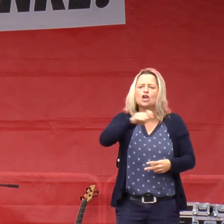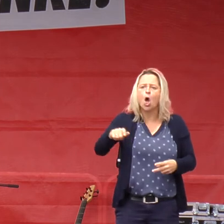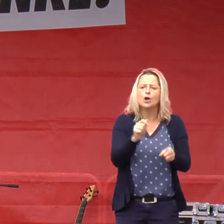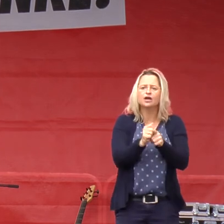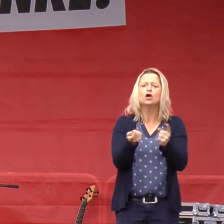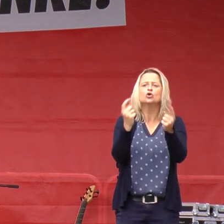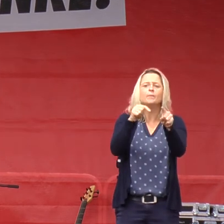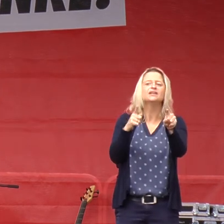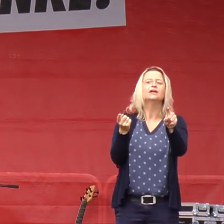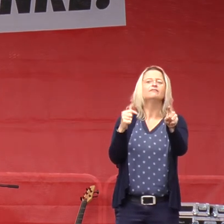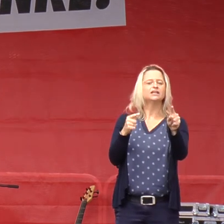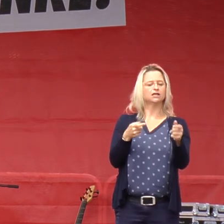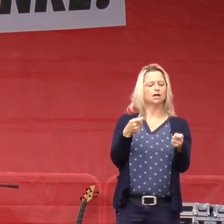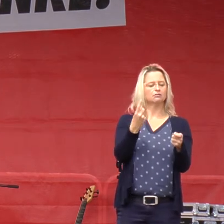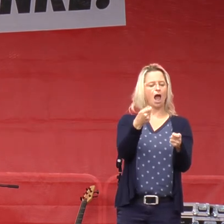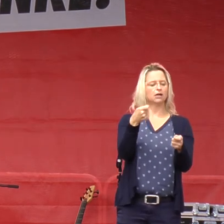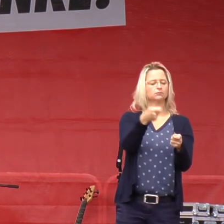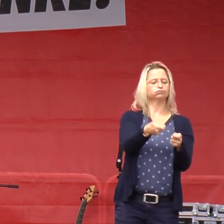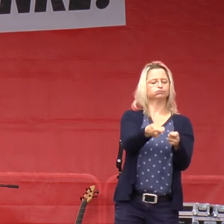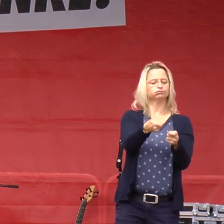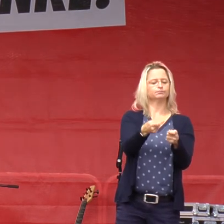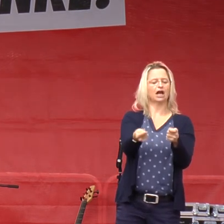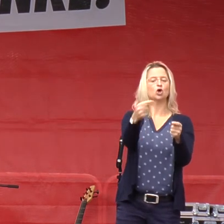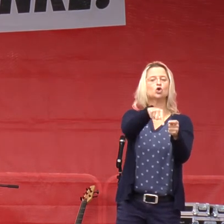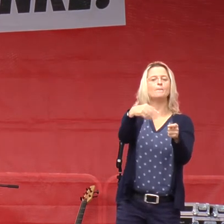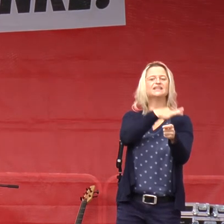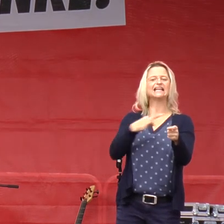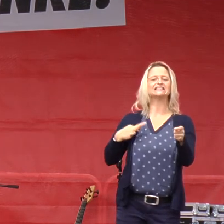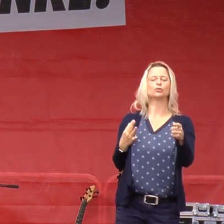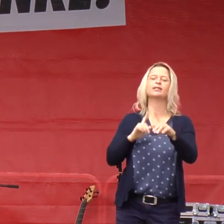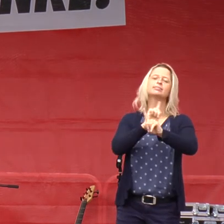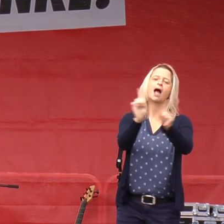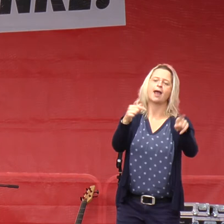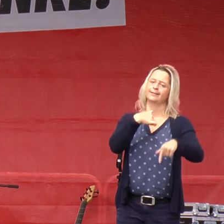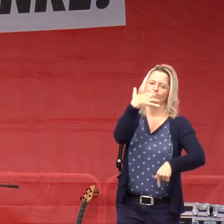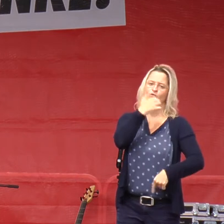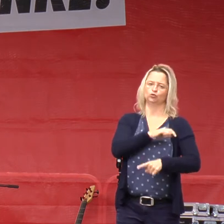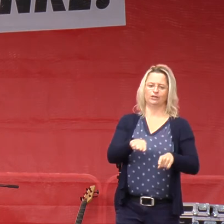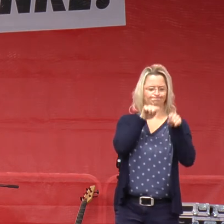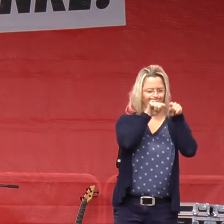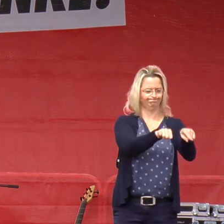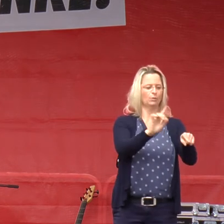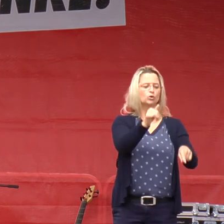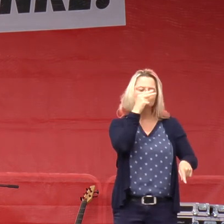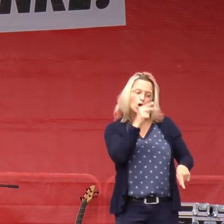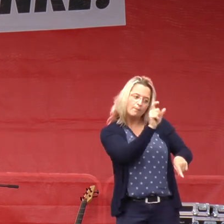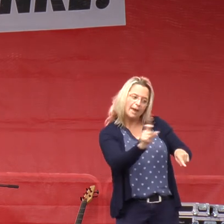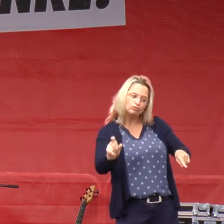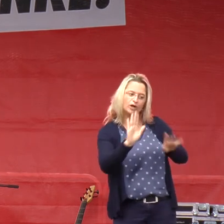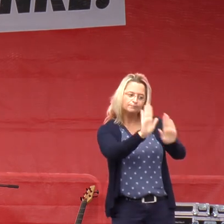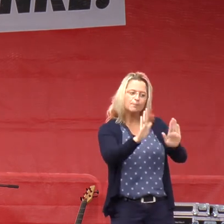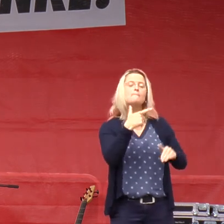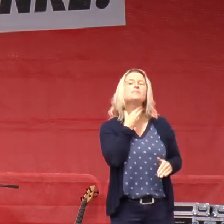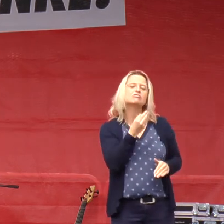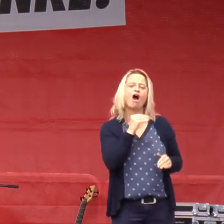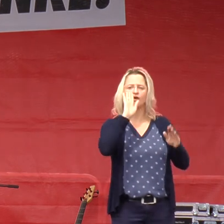gesund gemacht werden sollen oder dann nicht gesund gemacht werden sollen. Nein, dort muss nach dem Bedarf gearbeitet werden. Und wo